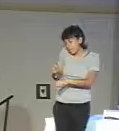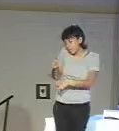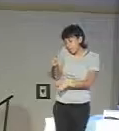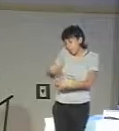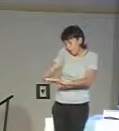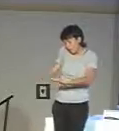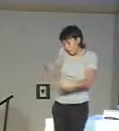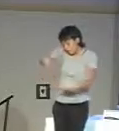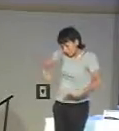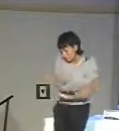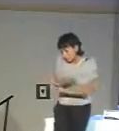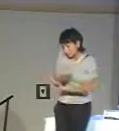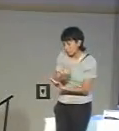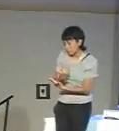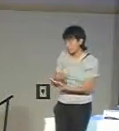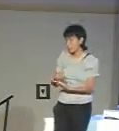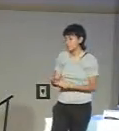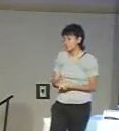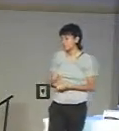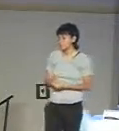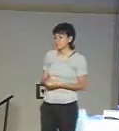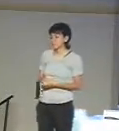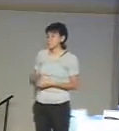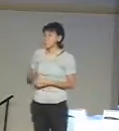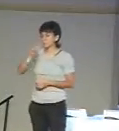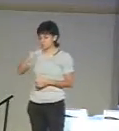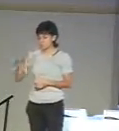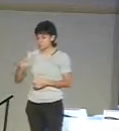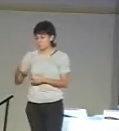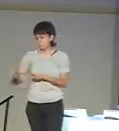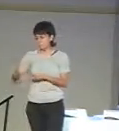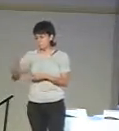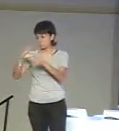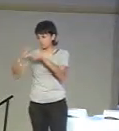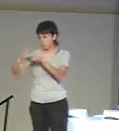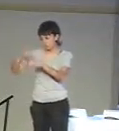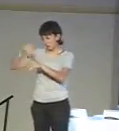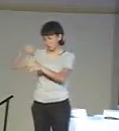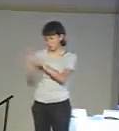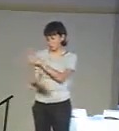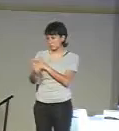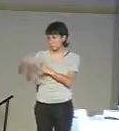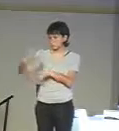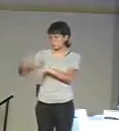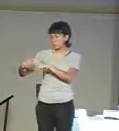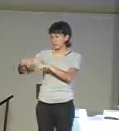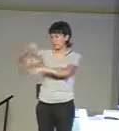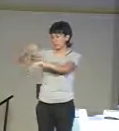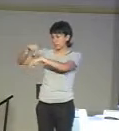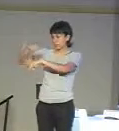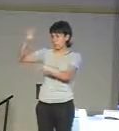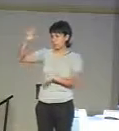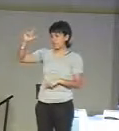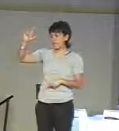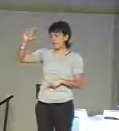con mucho mayor detalle el doctor Felipe Vadillo, de modo tal que podemos tratar de responsables.